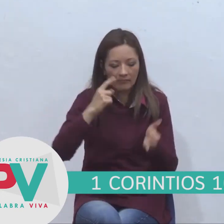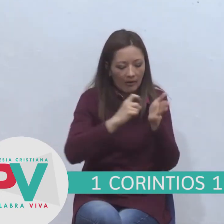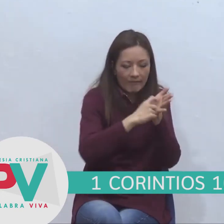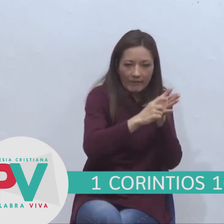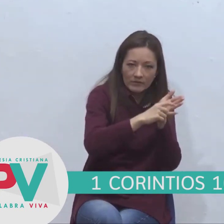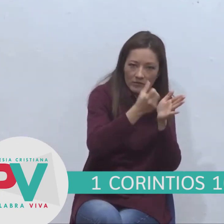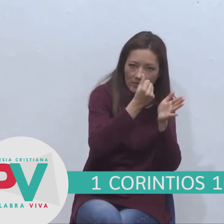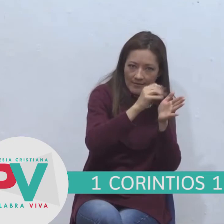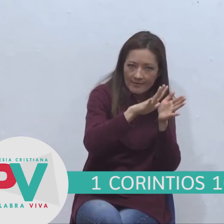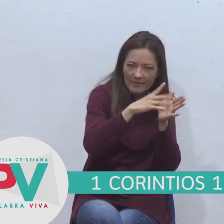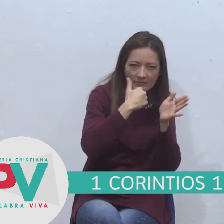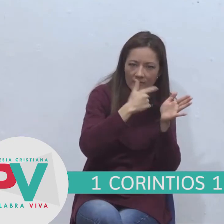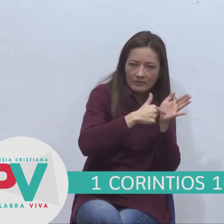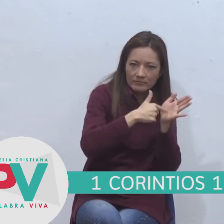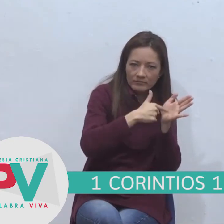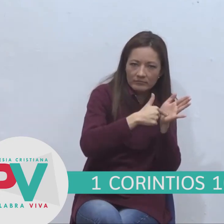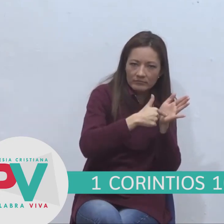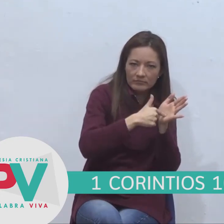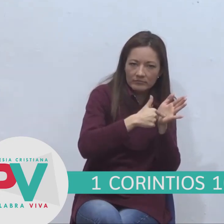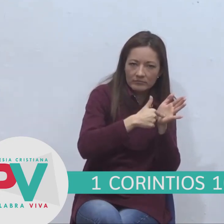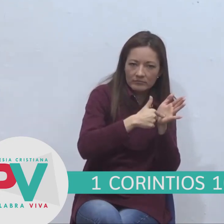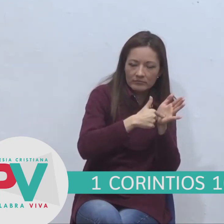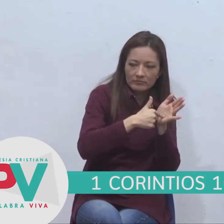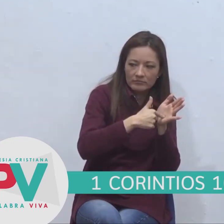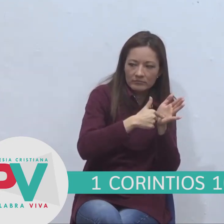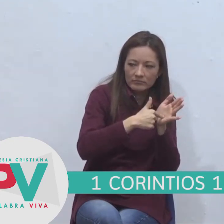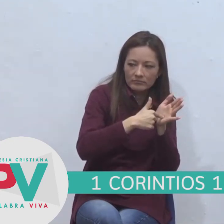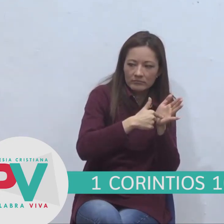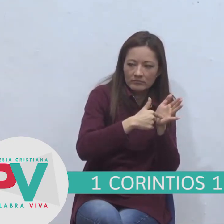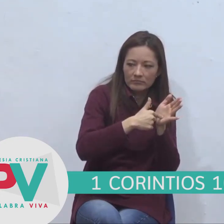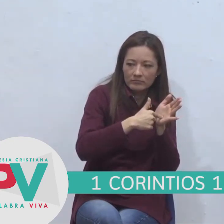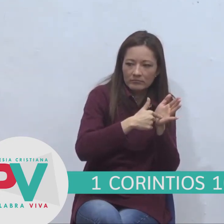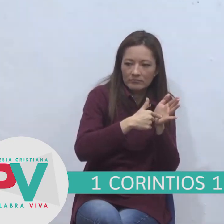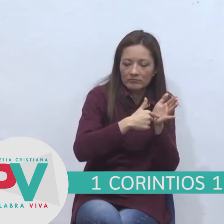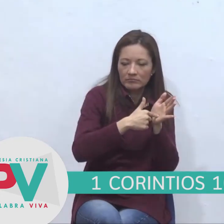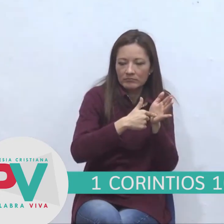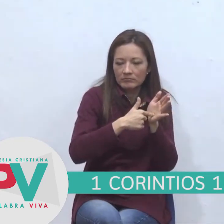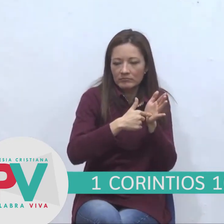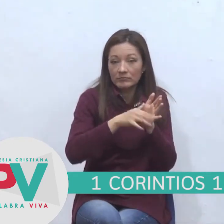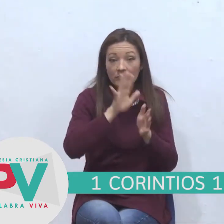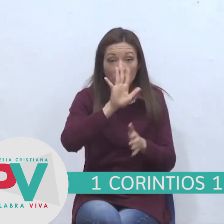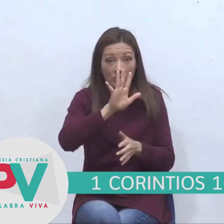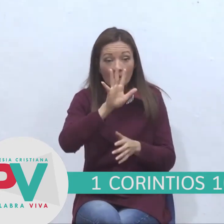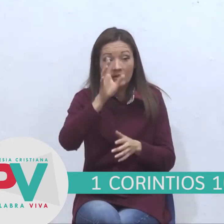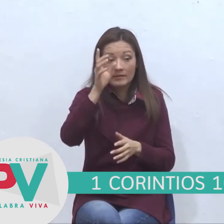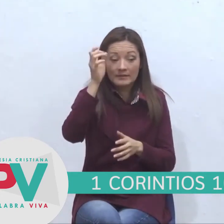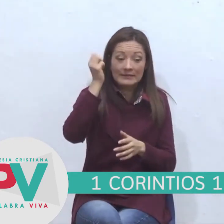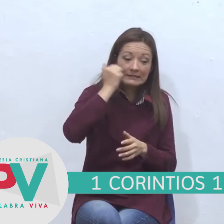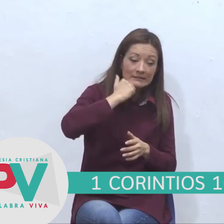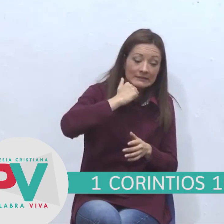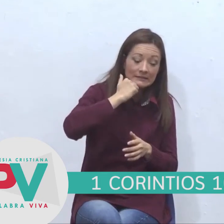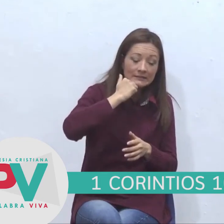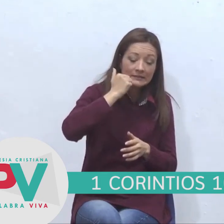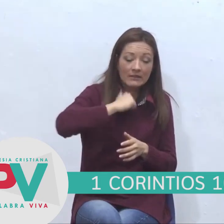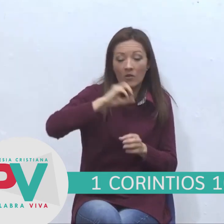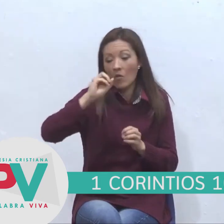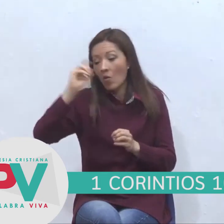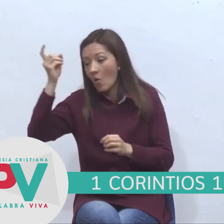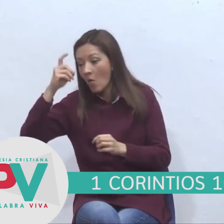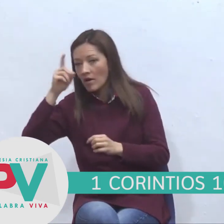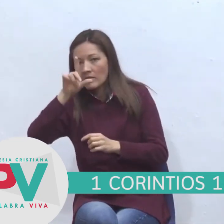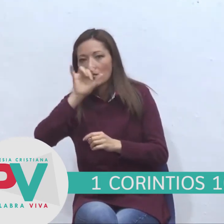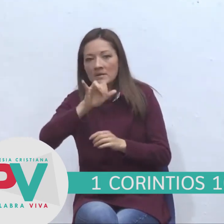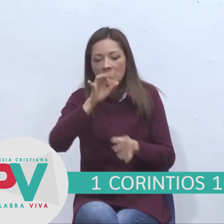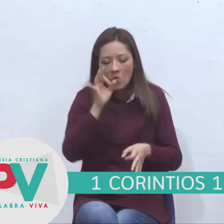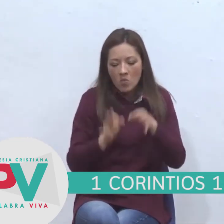15. Como a sensatos os hablo, juzgad vosotros lo que digo. Recuerde que viene hablando de la